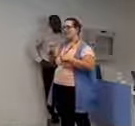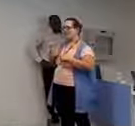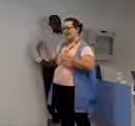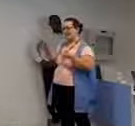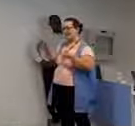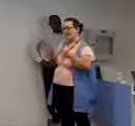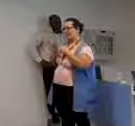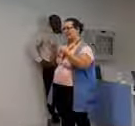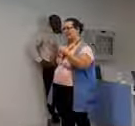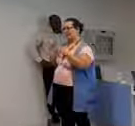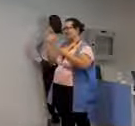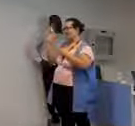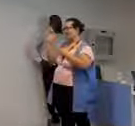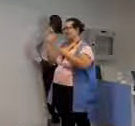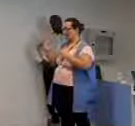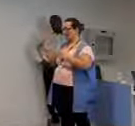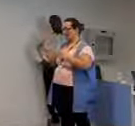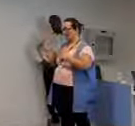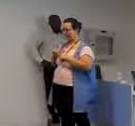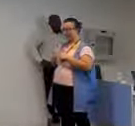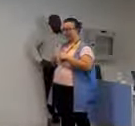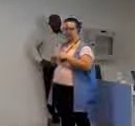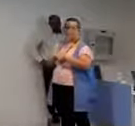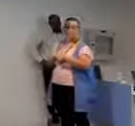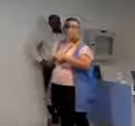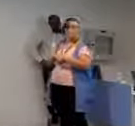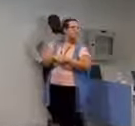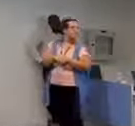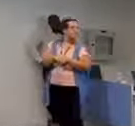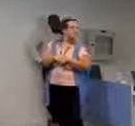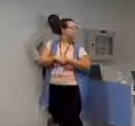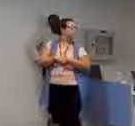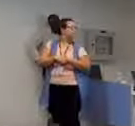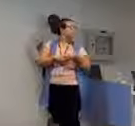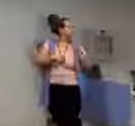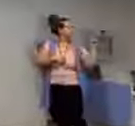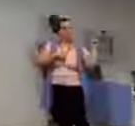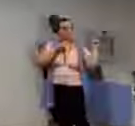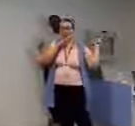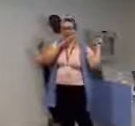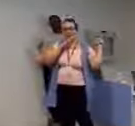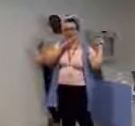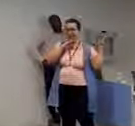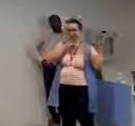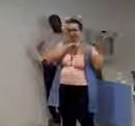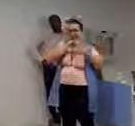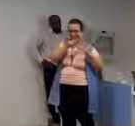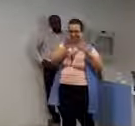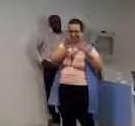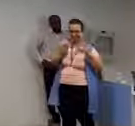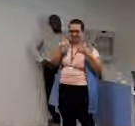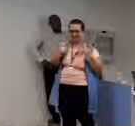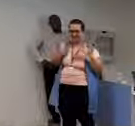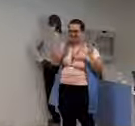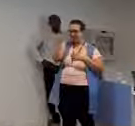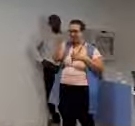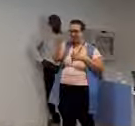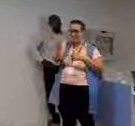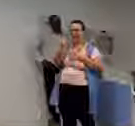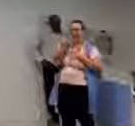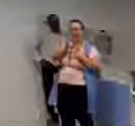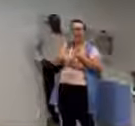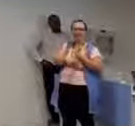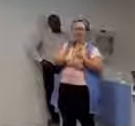brasileiras em especial. Ok? Isso é ruim para todo mundo, mas por alguma razão no Brasil nós estamos muito atrasados em